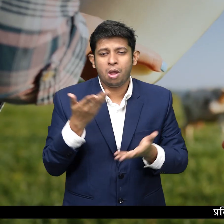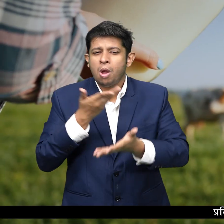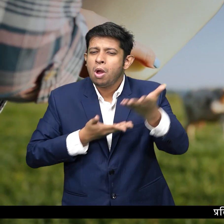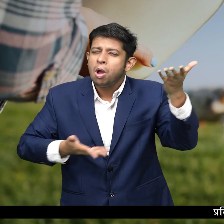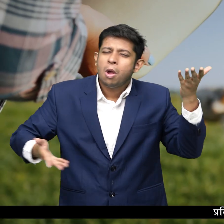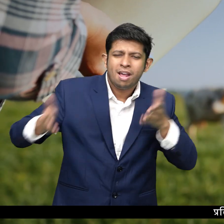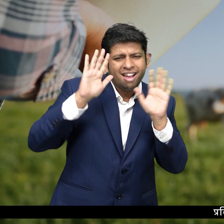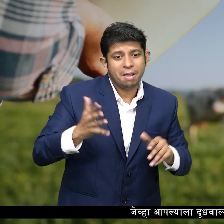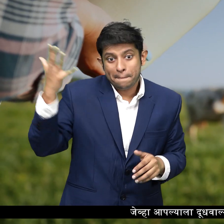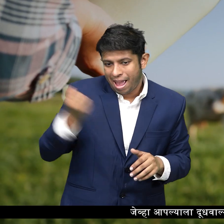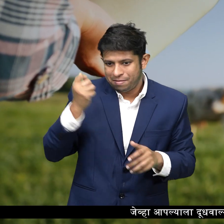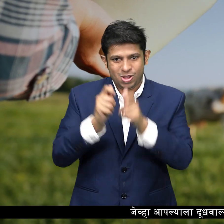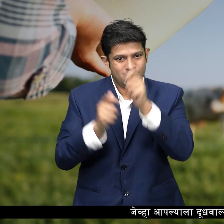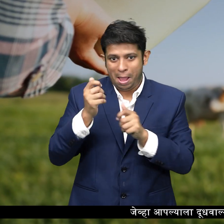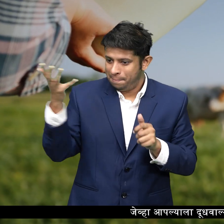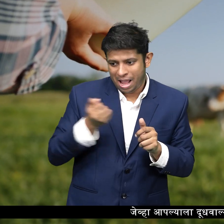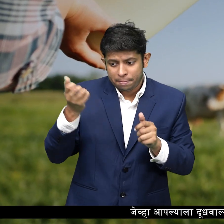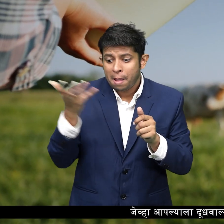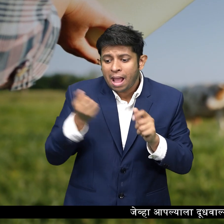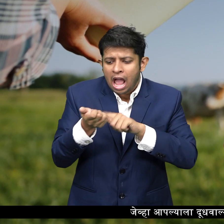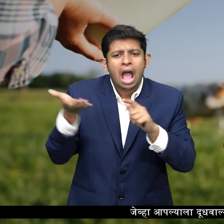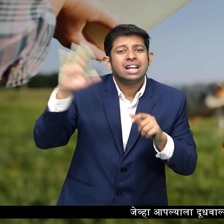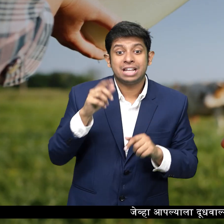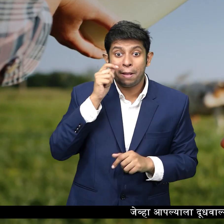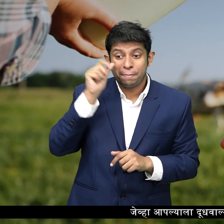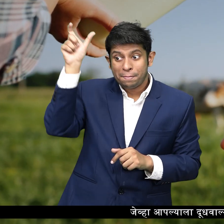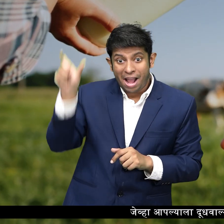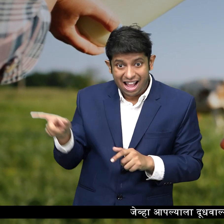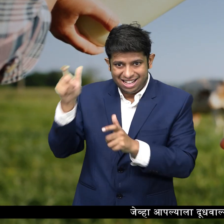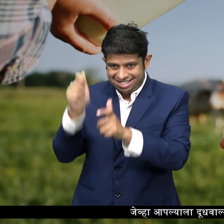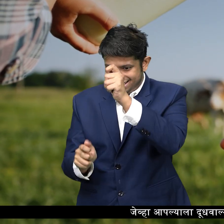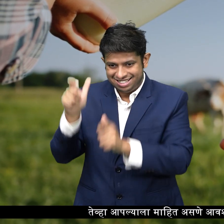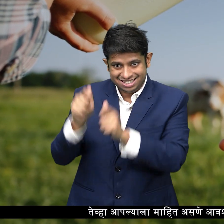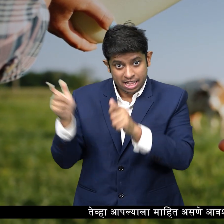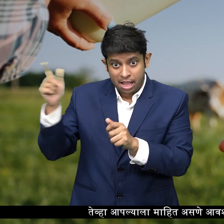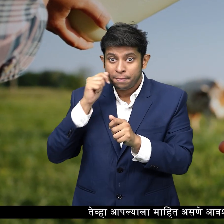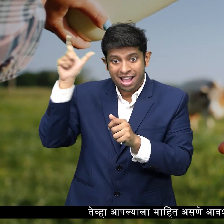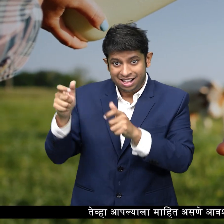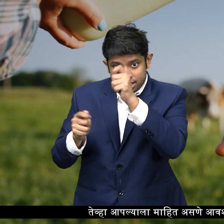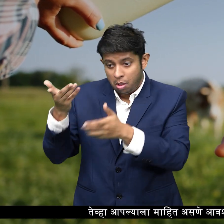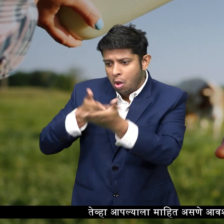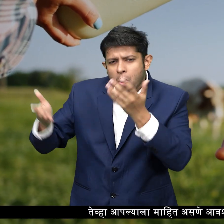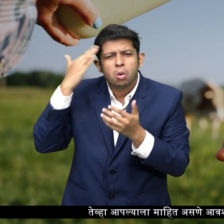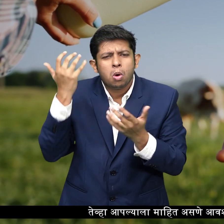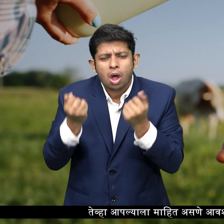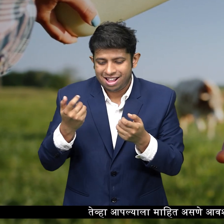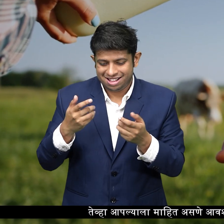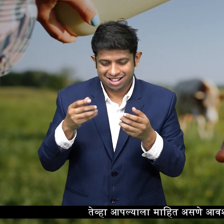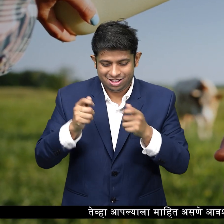प्रतिमा पहा. जेव्हा आपल्याला दूधवाल्याकडून दूध खरेदी करायचे असते, तेव्हा आपल्याला माहीत असणे आवश्यक आहे